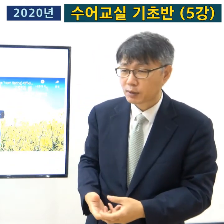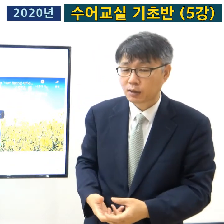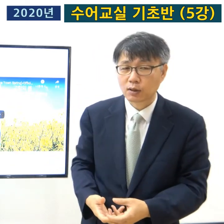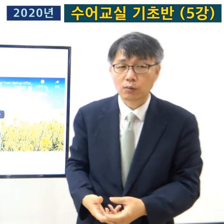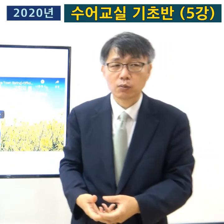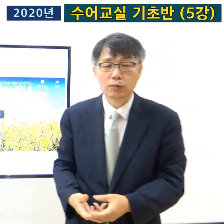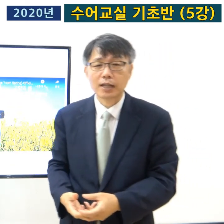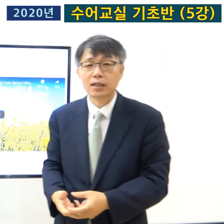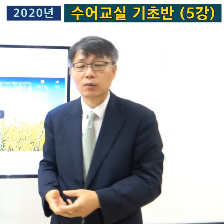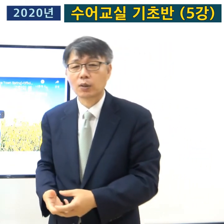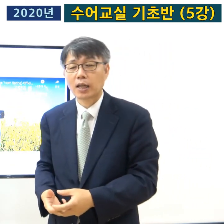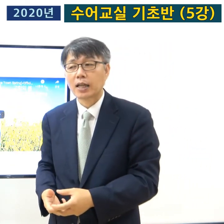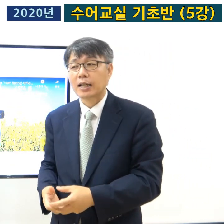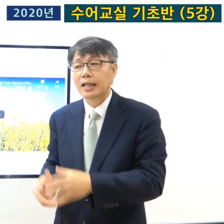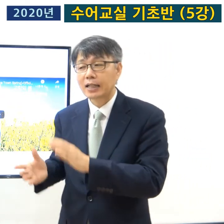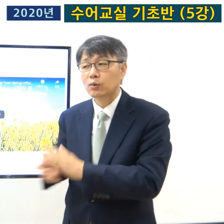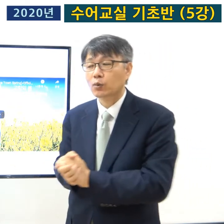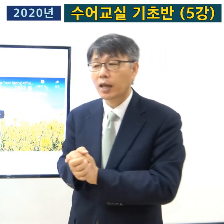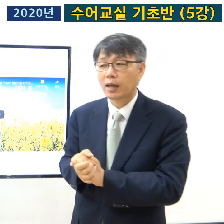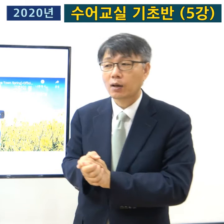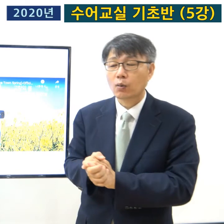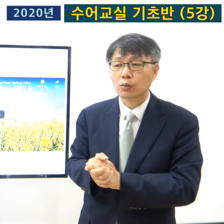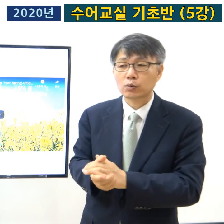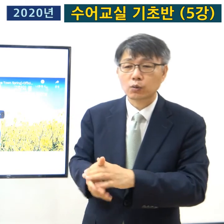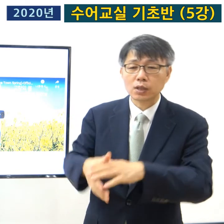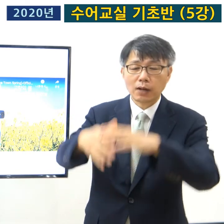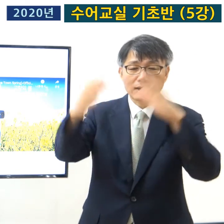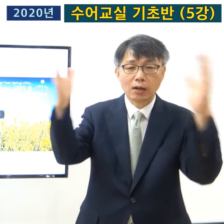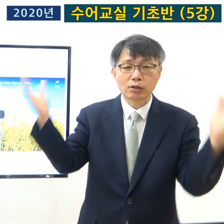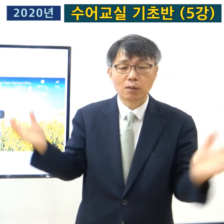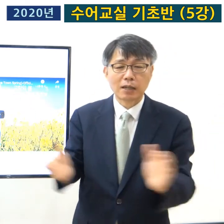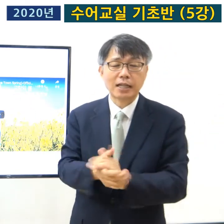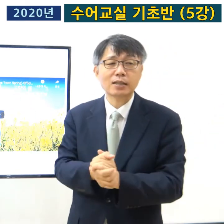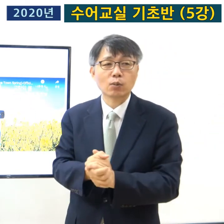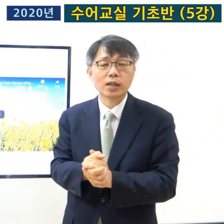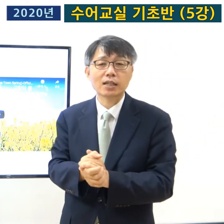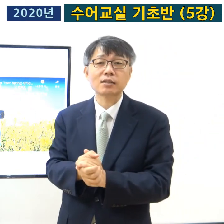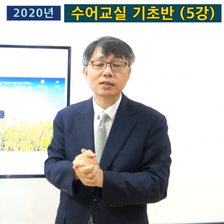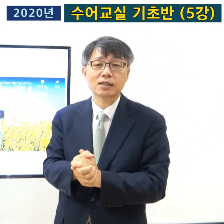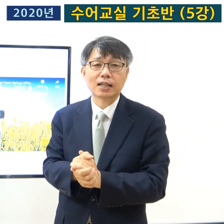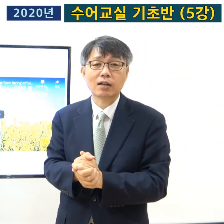이제 차린 동네 꽃이 막 대궐처럼 막 차린 동네 이런 뜻이잖아요.